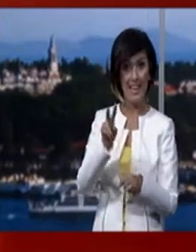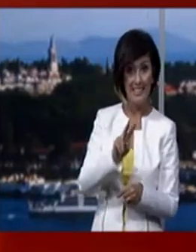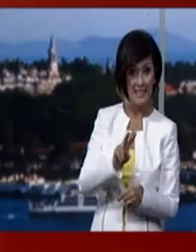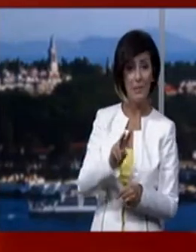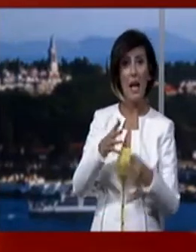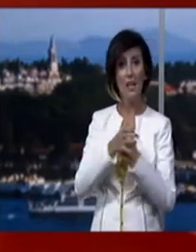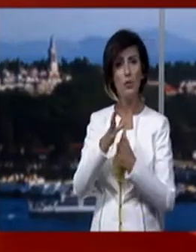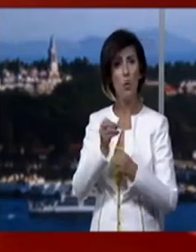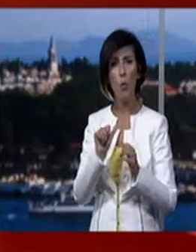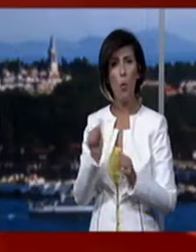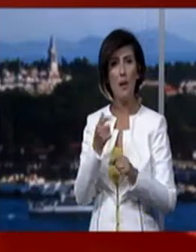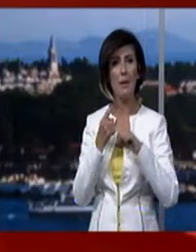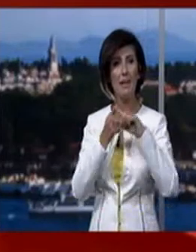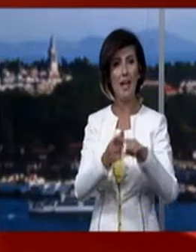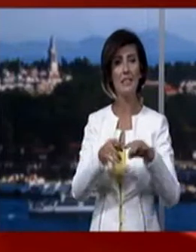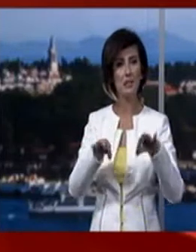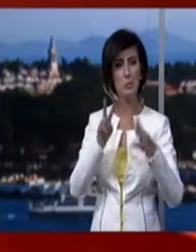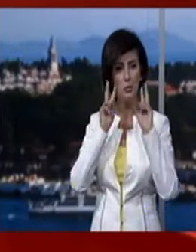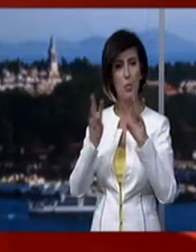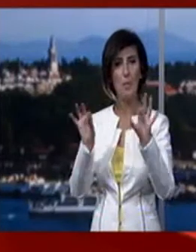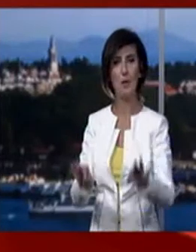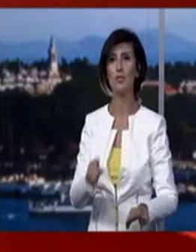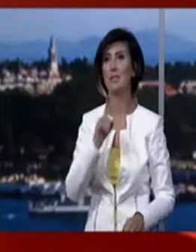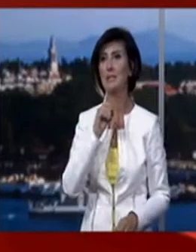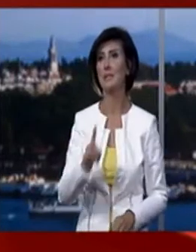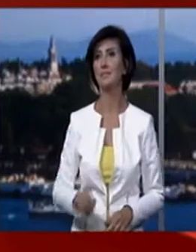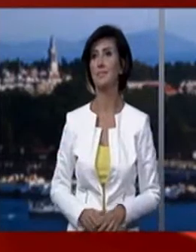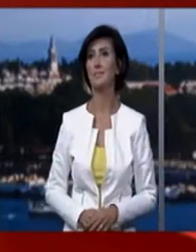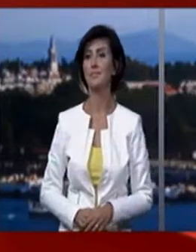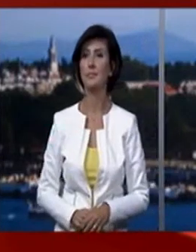Antalya'ya çok önemli katkısını şimdiden görmeye başladık.